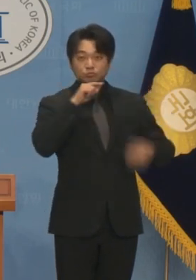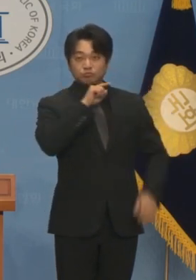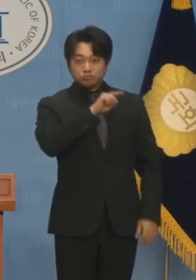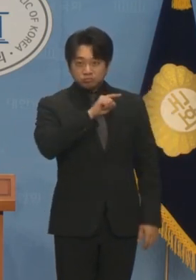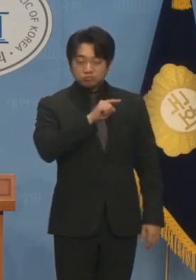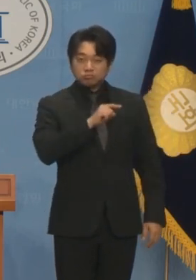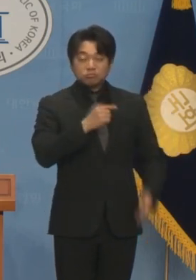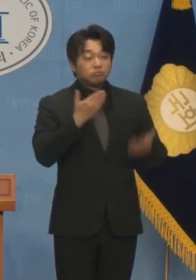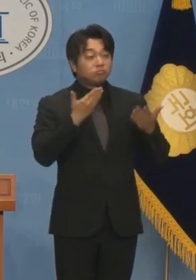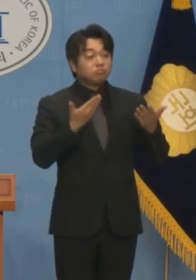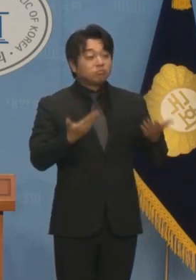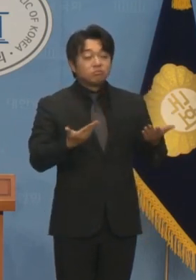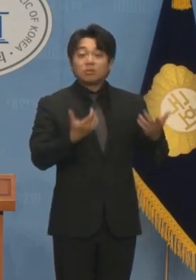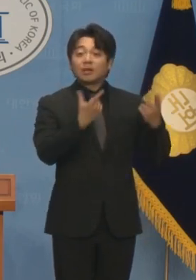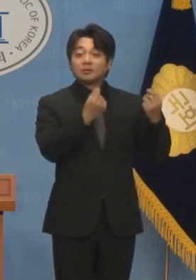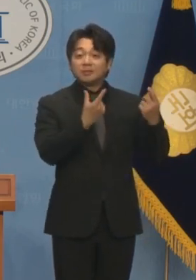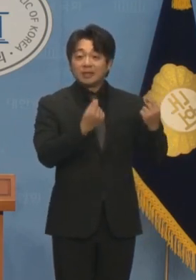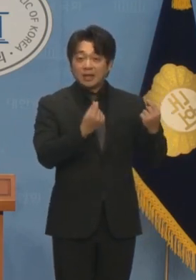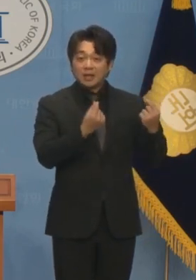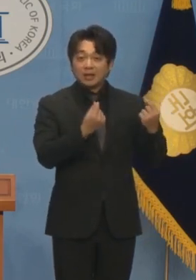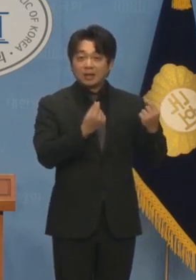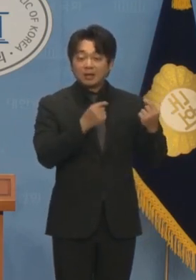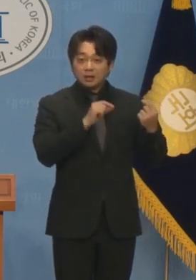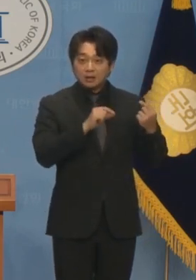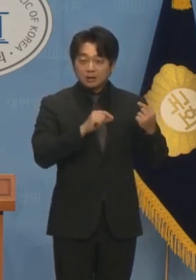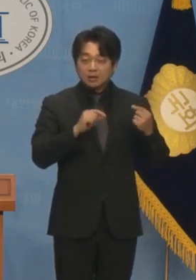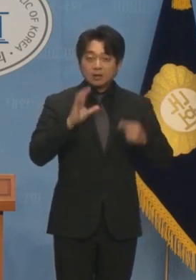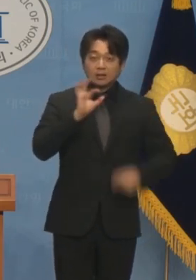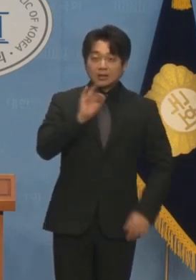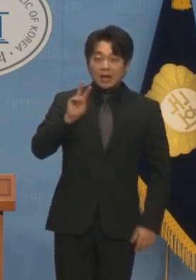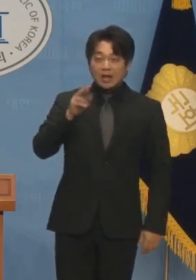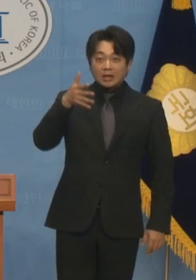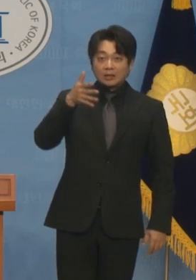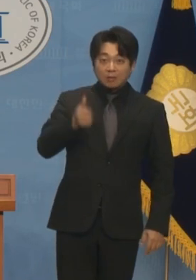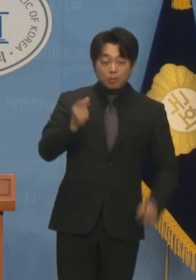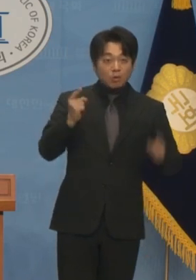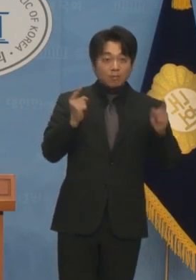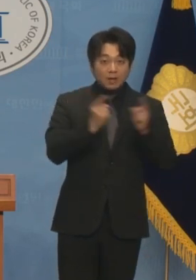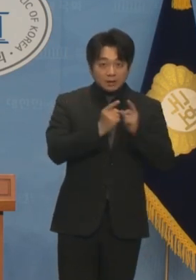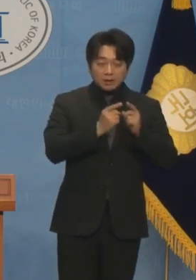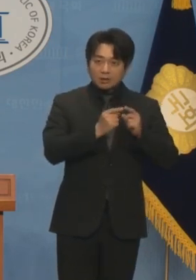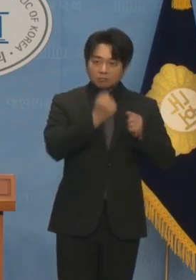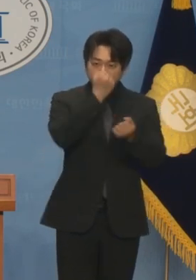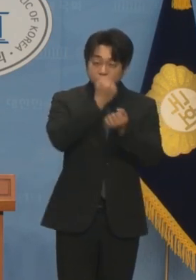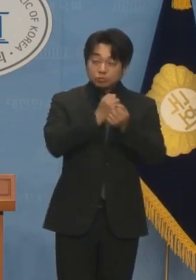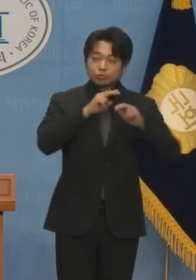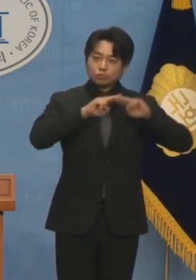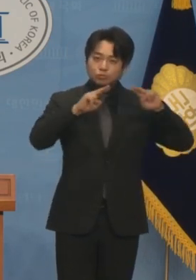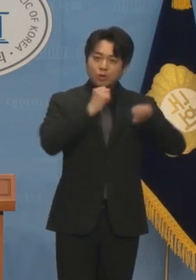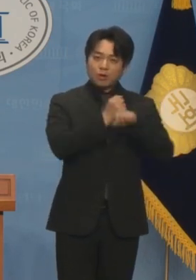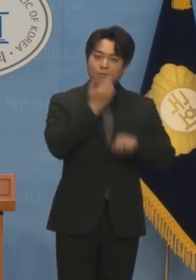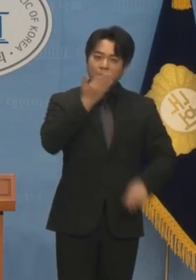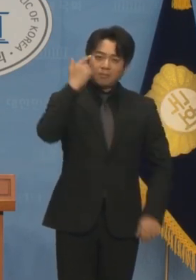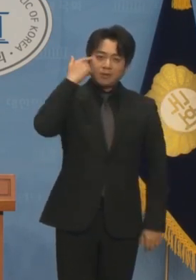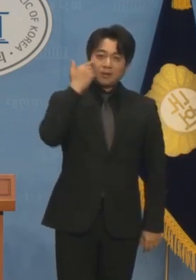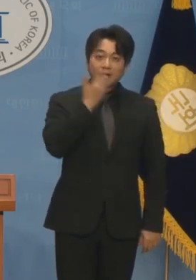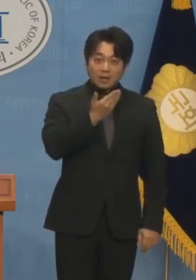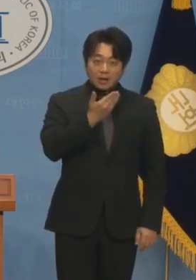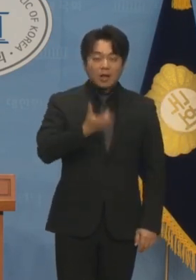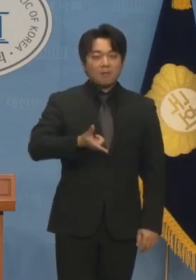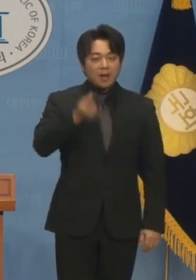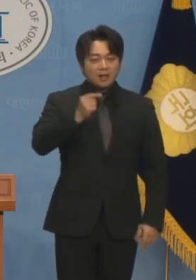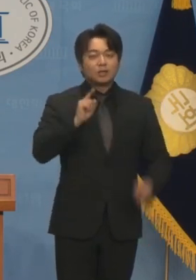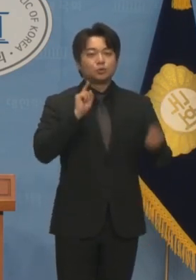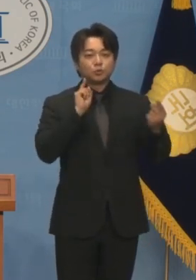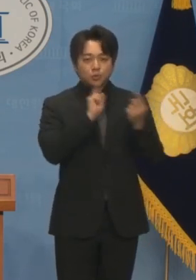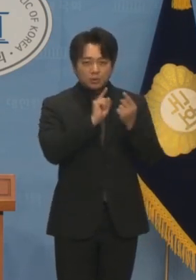지금 영수회담 실무회의를 일방적 취소할 처지입니까? 윤석열 정권은 지금 당장 소통과